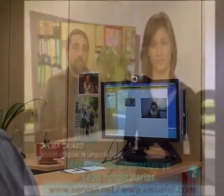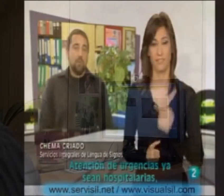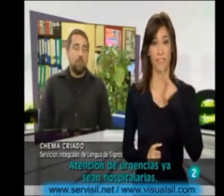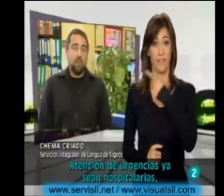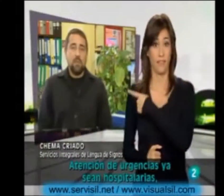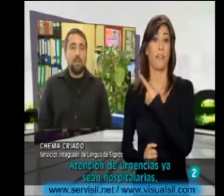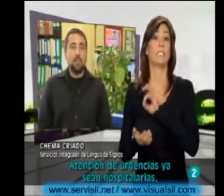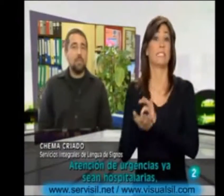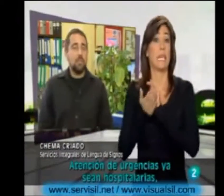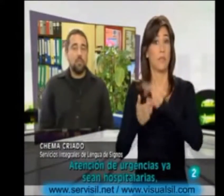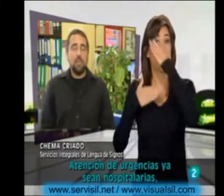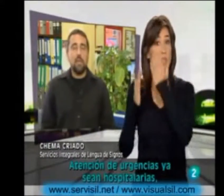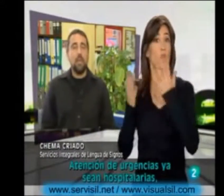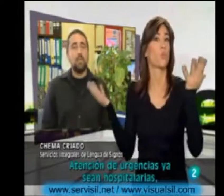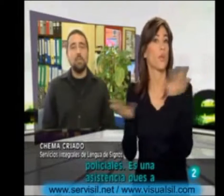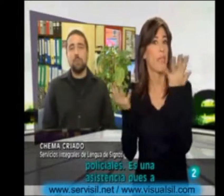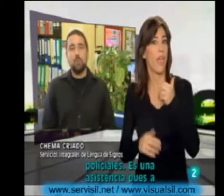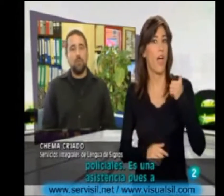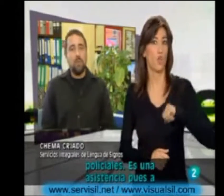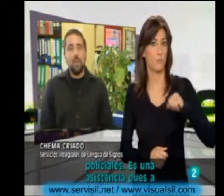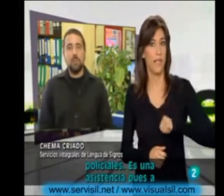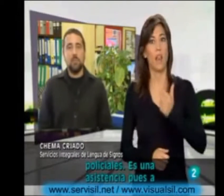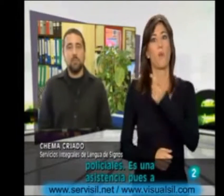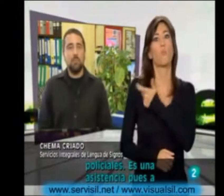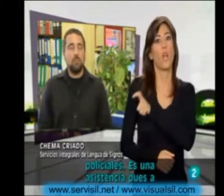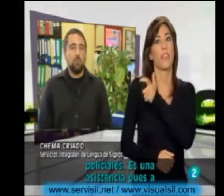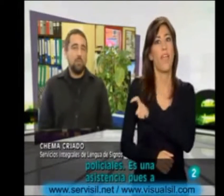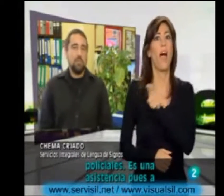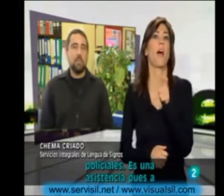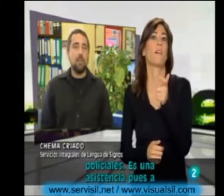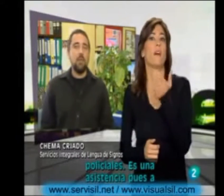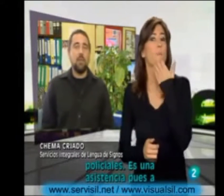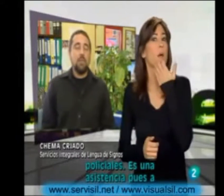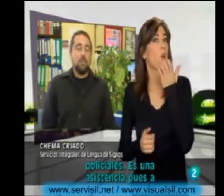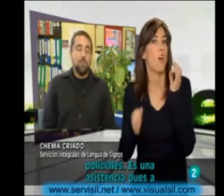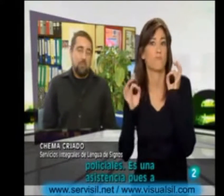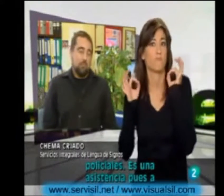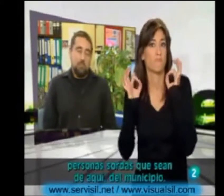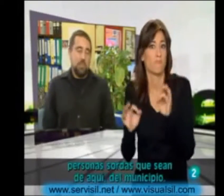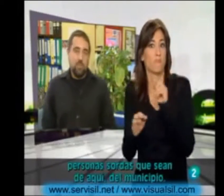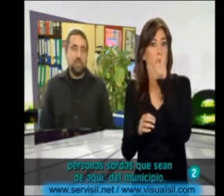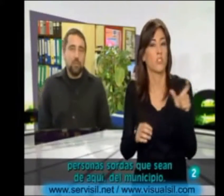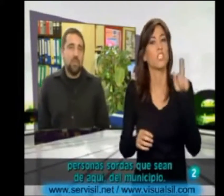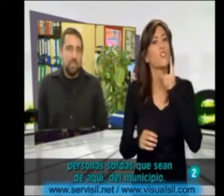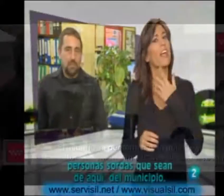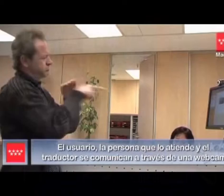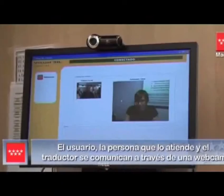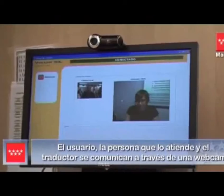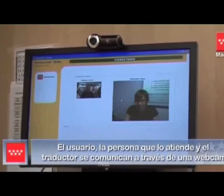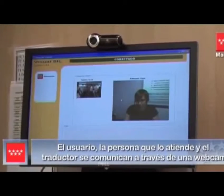Atención de urgencias, ya sean hospitalarias, policiales, incluso de asistencia pues a personas sordas. Sociales